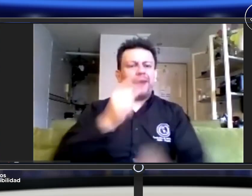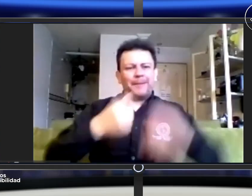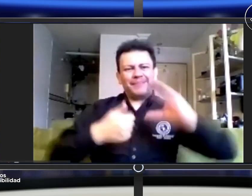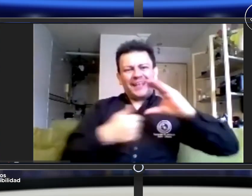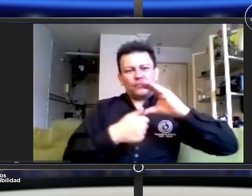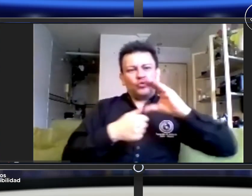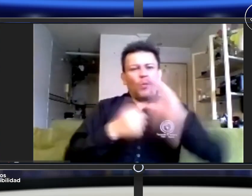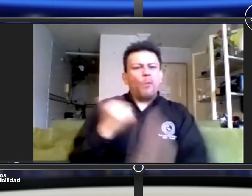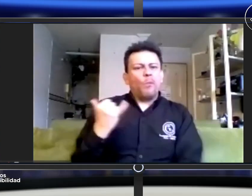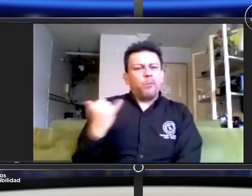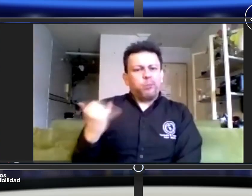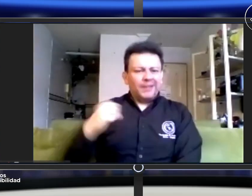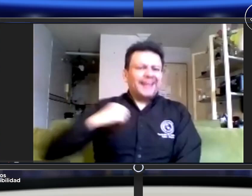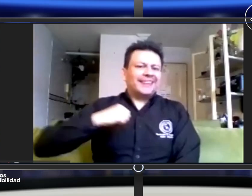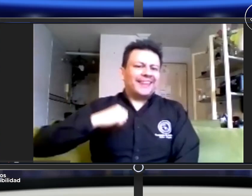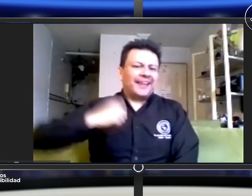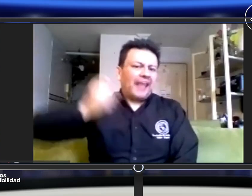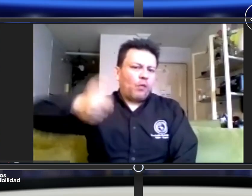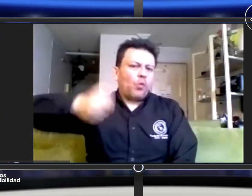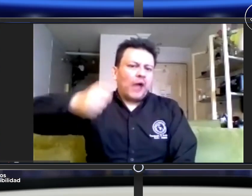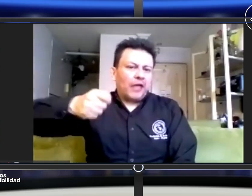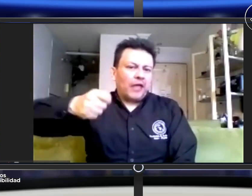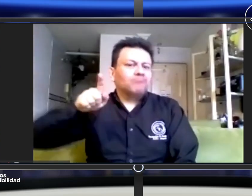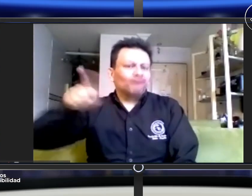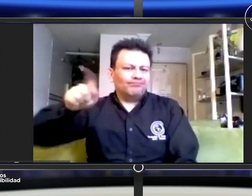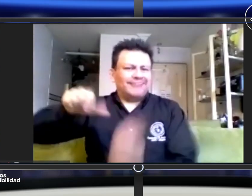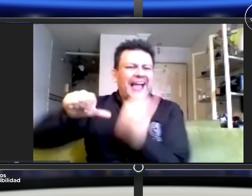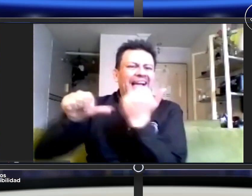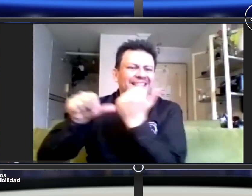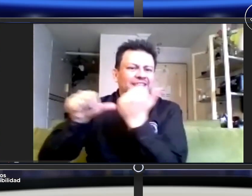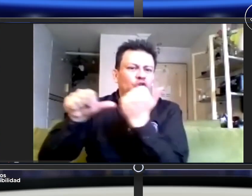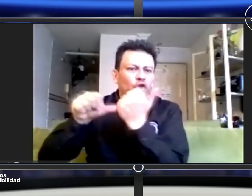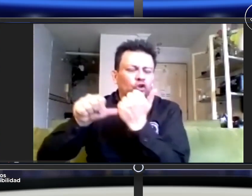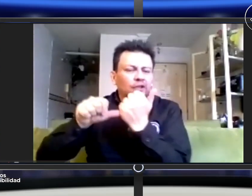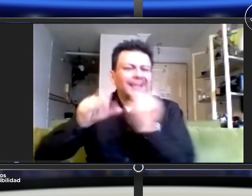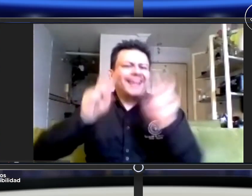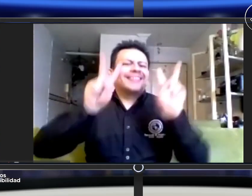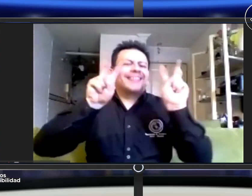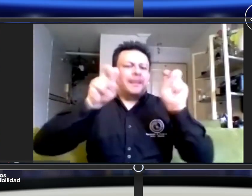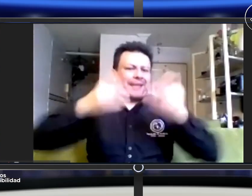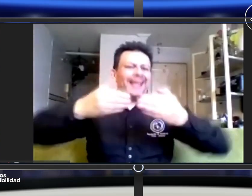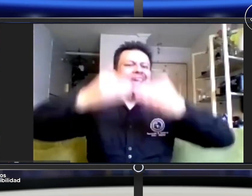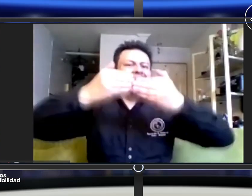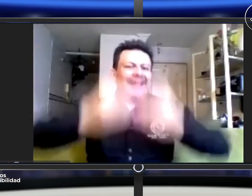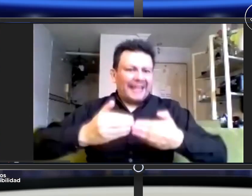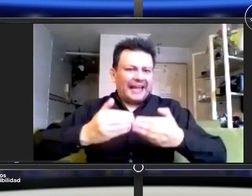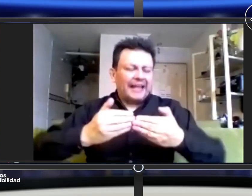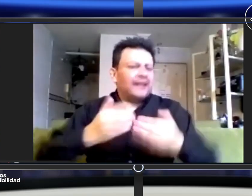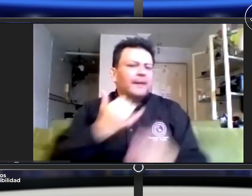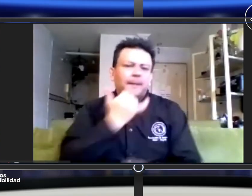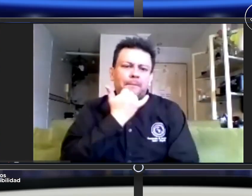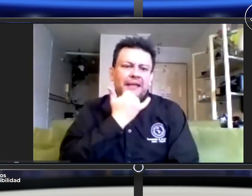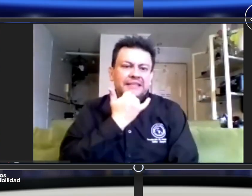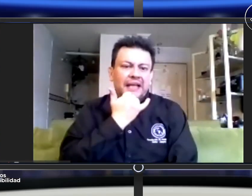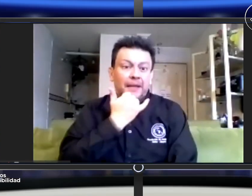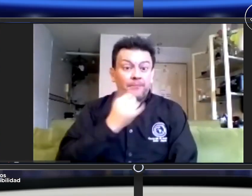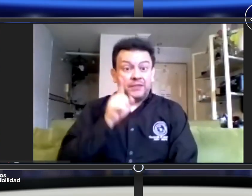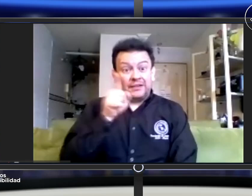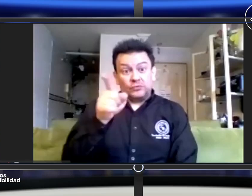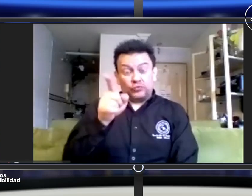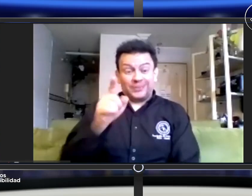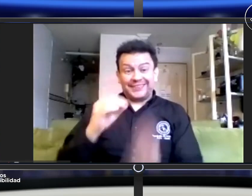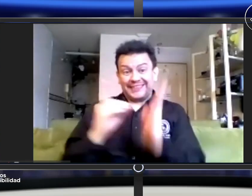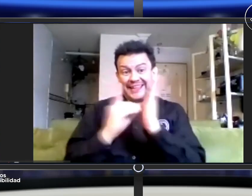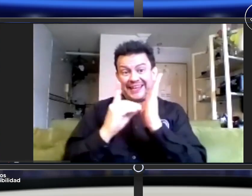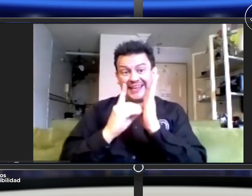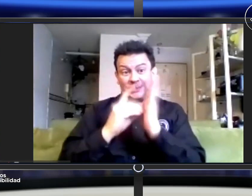siguió pasando el tiempo y pues digamos que nosotros en la Asociación de Sordos de SUBA, ahí tenemos un asesor en relación a